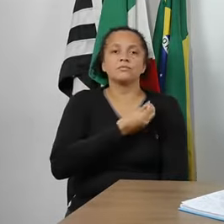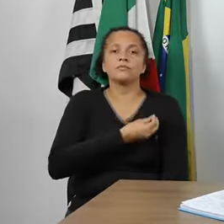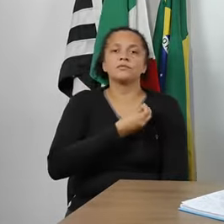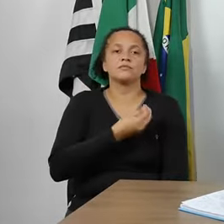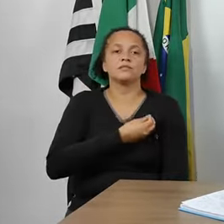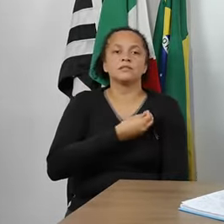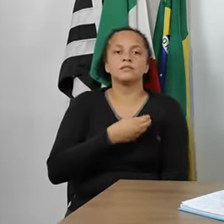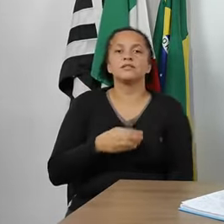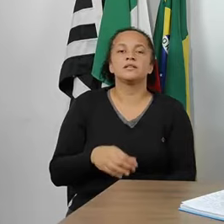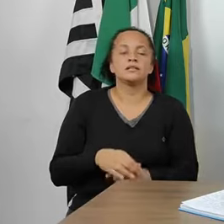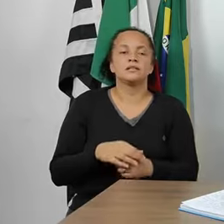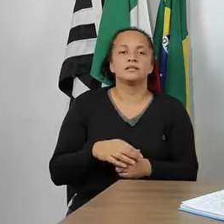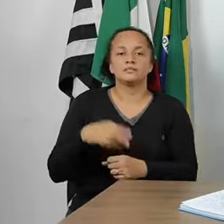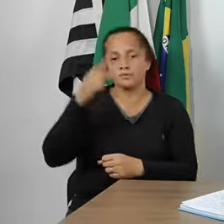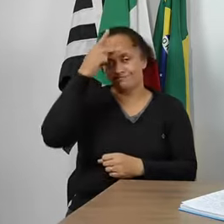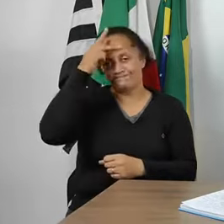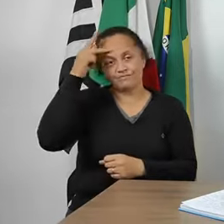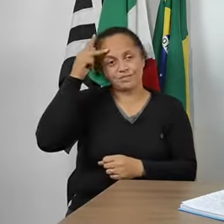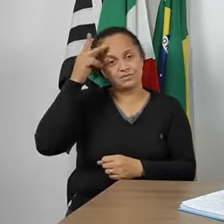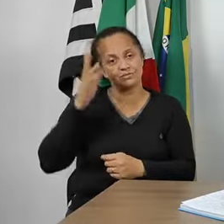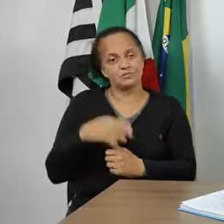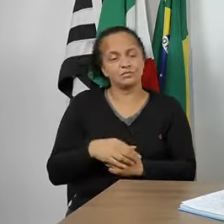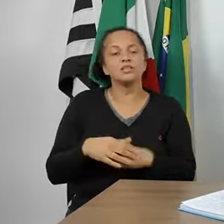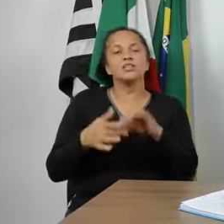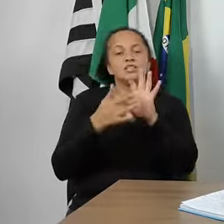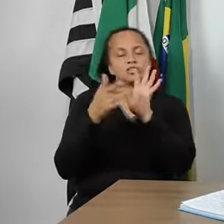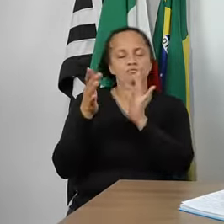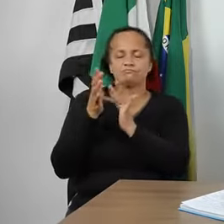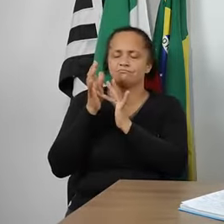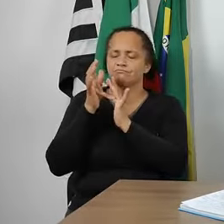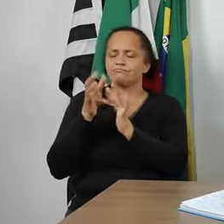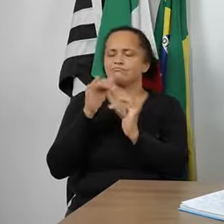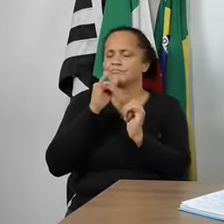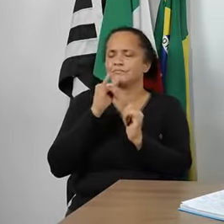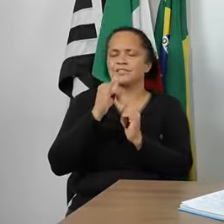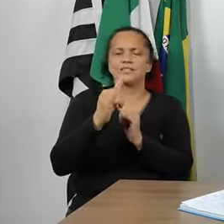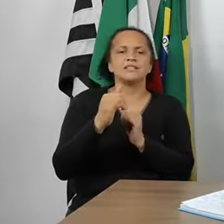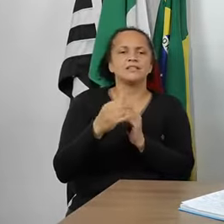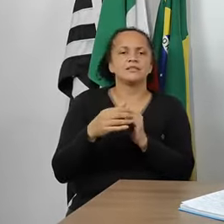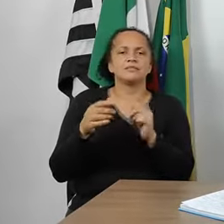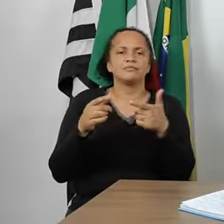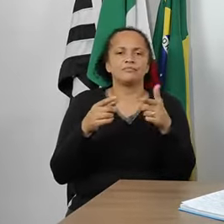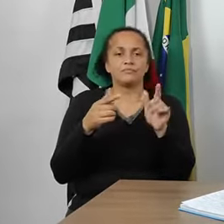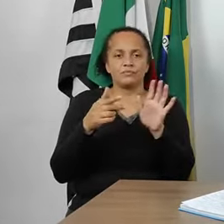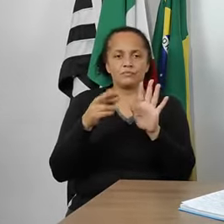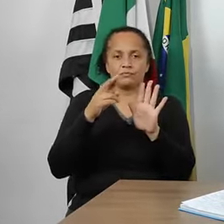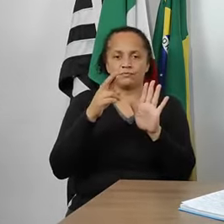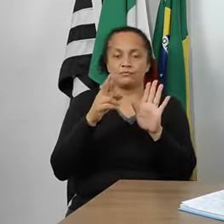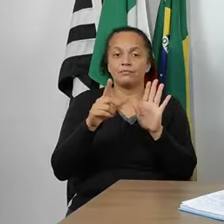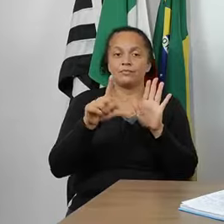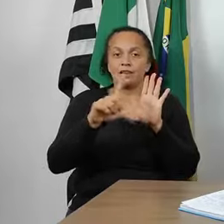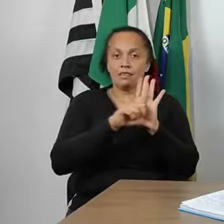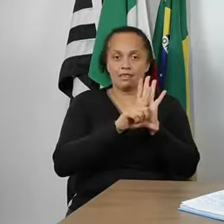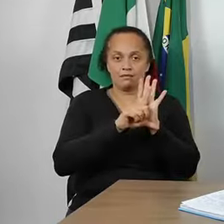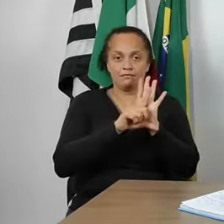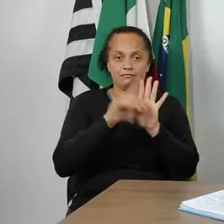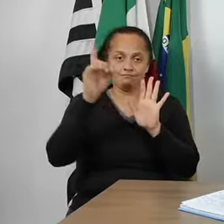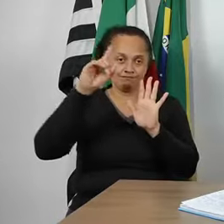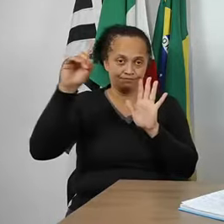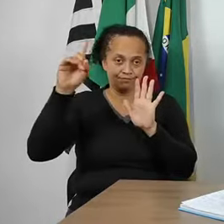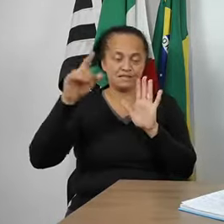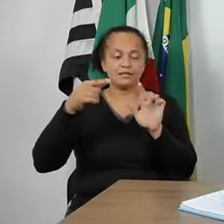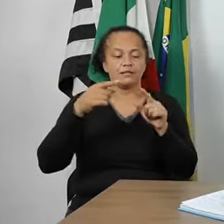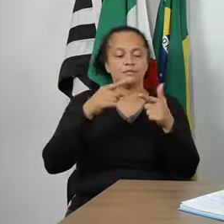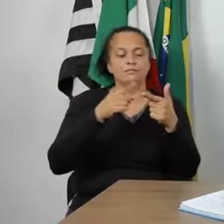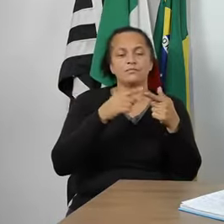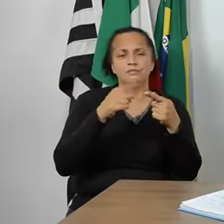os 2 maiores mandamentos, são, primeiro, amar a Deus acima de todas as coisas, com toda a tua